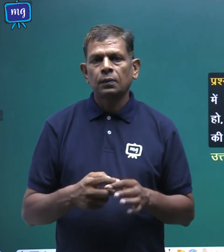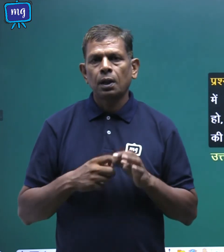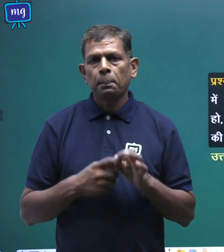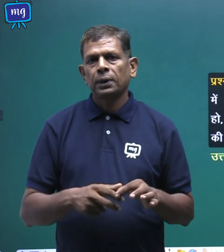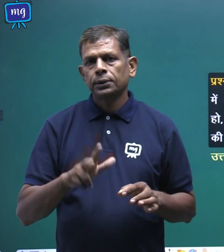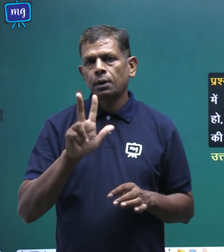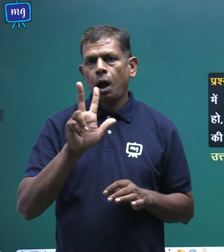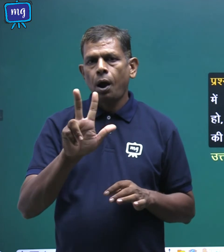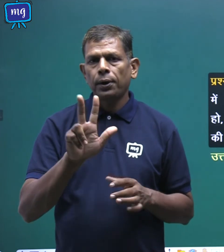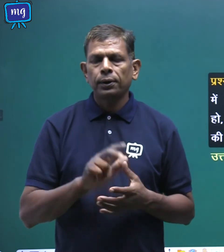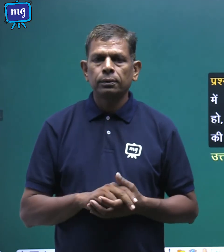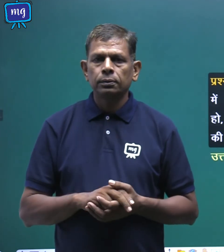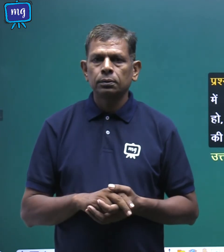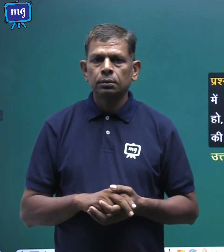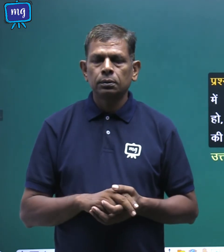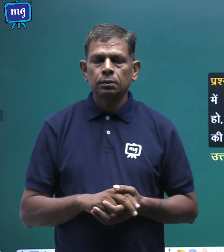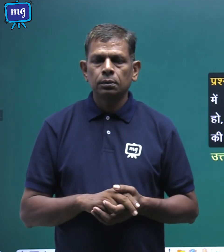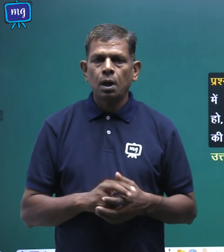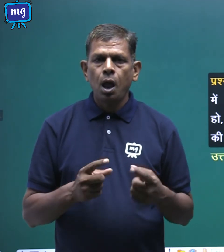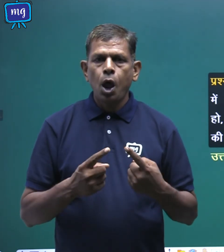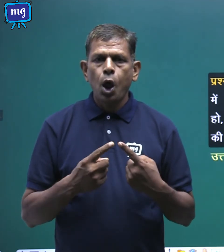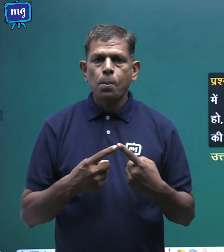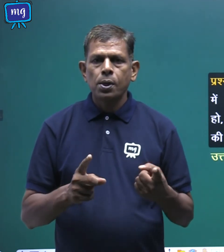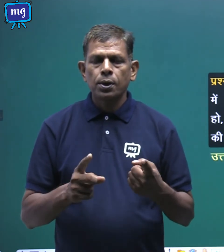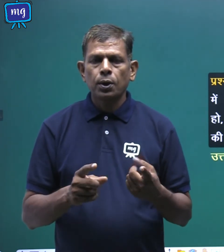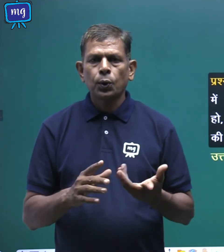प्रश्न 8, यदि किसी